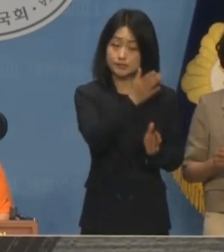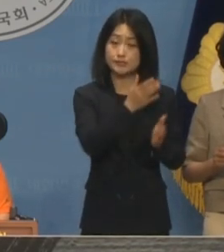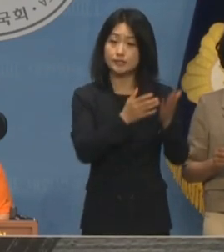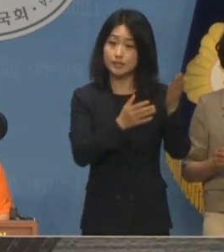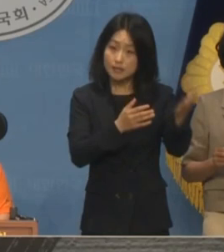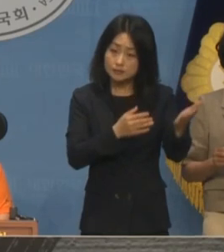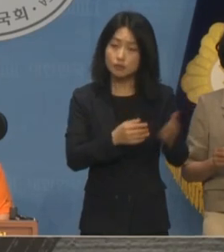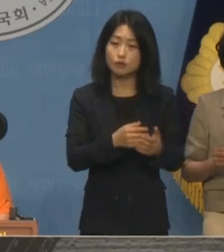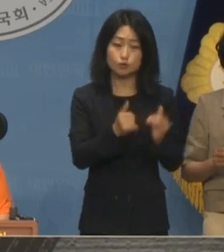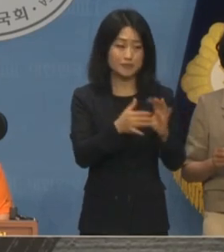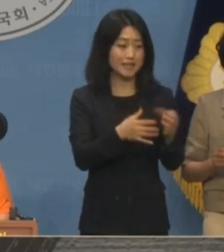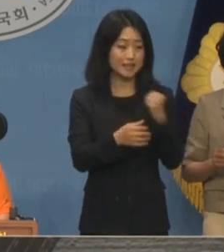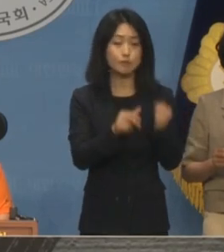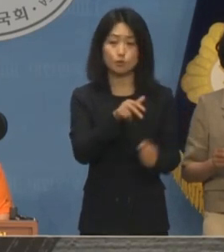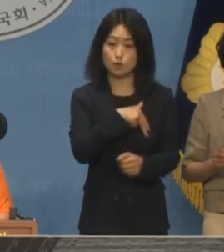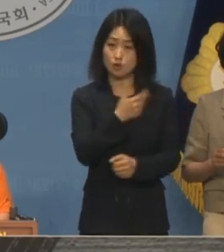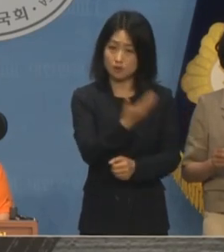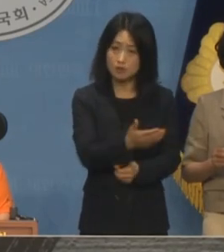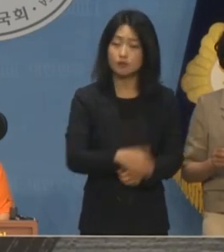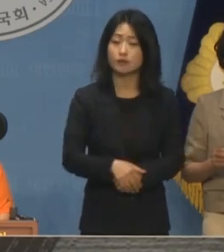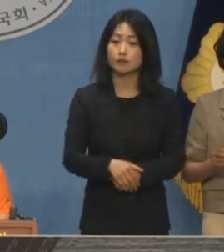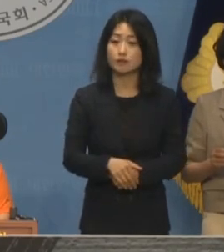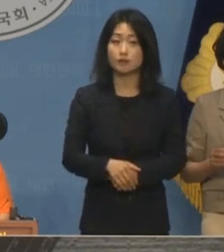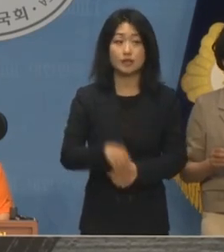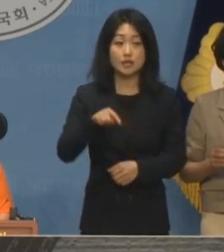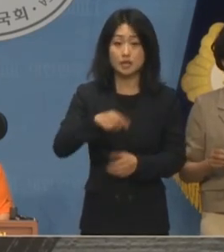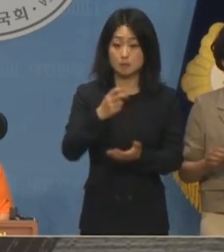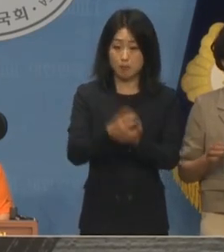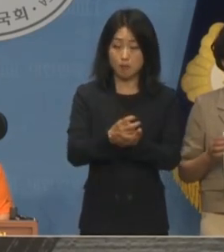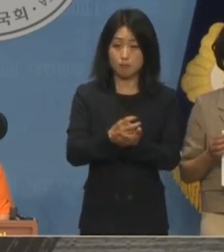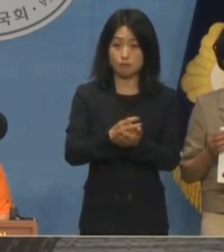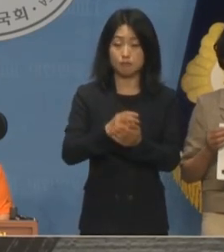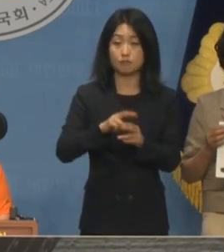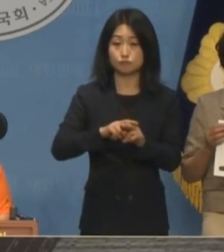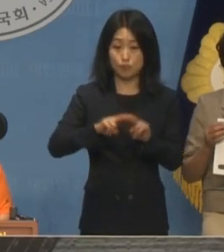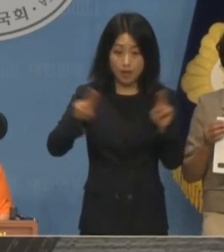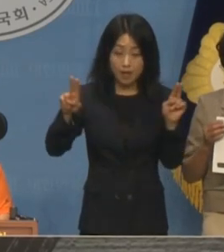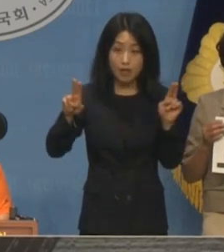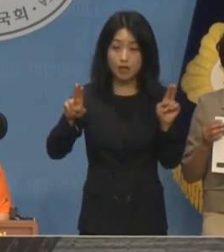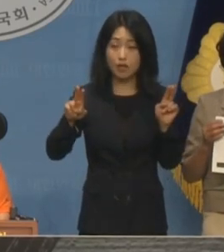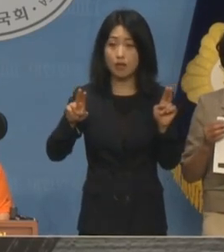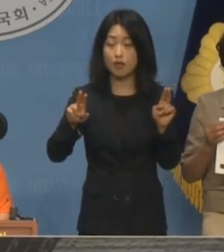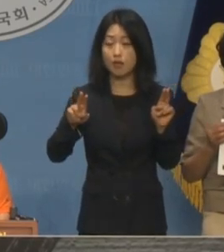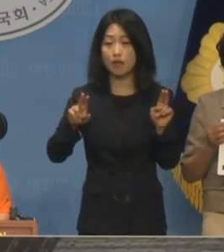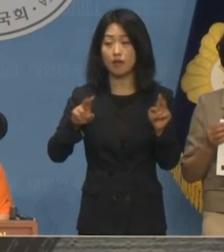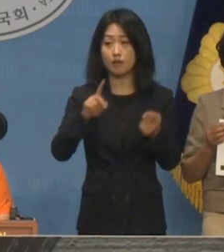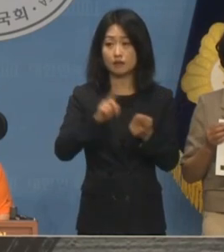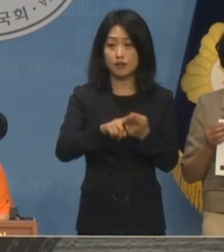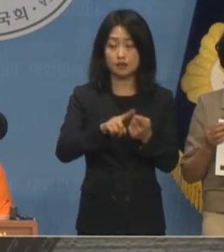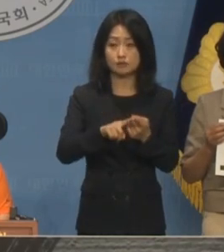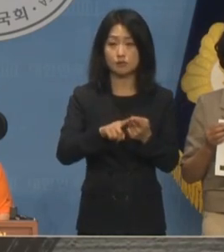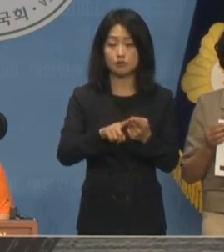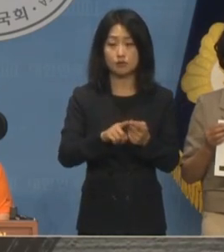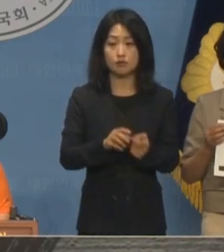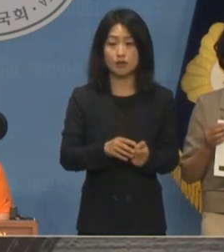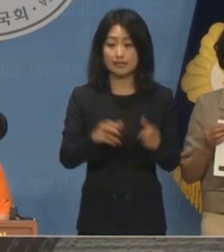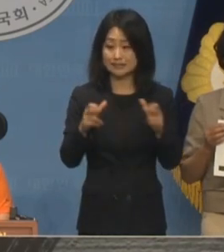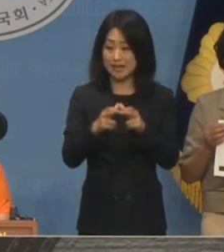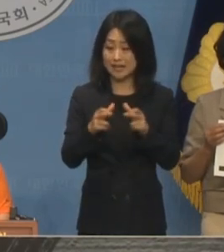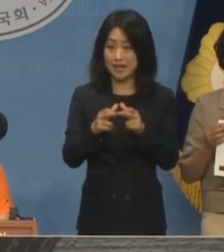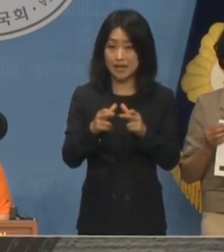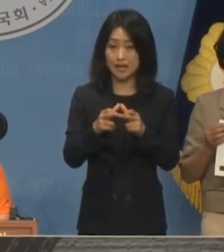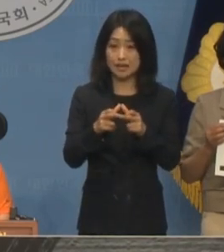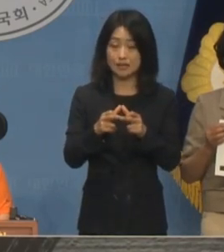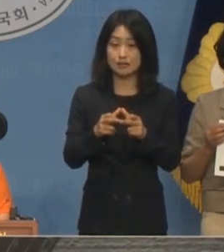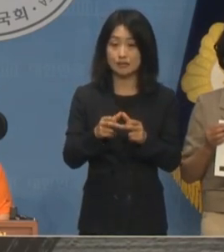유만희 국민의힘 의원께서는 탈시설 지원 조례가 폐지가 되지도 않았는데 그거에 대안이라고 장애인 자립생활